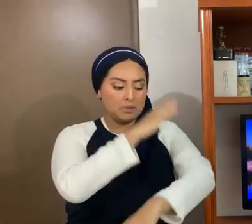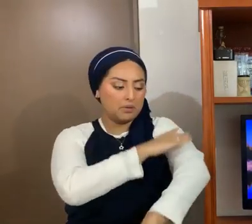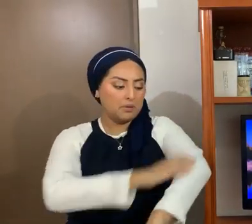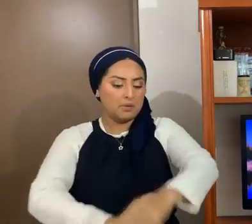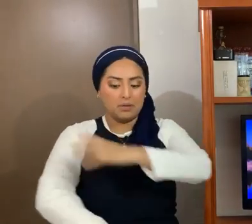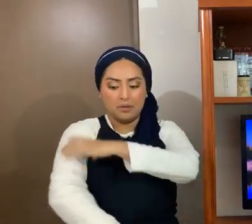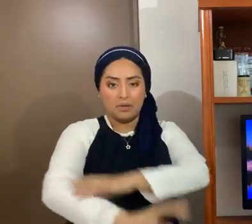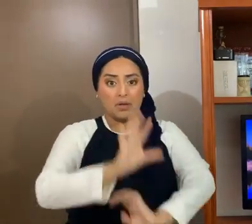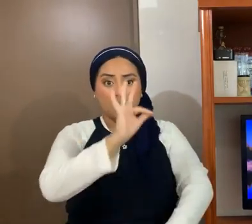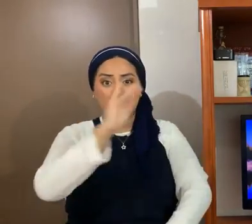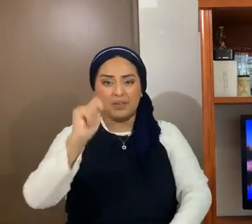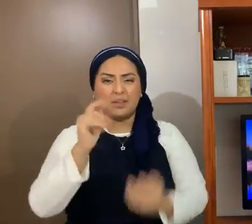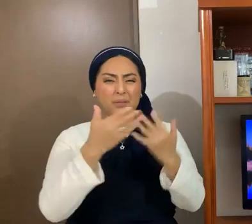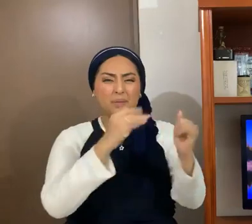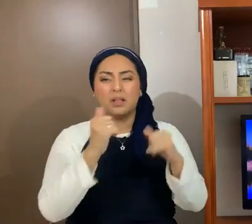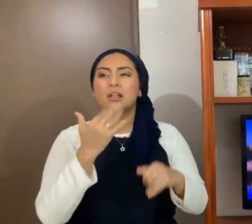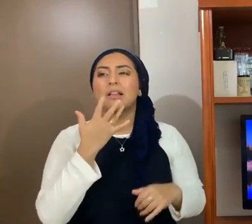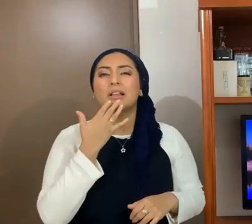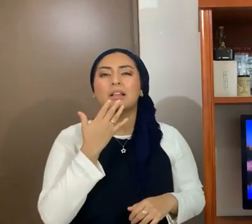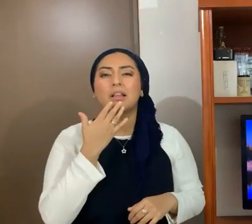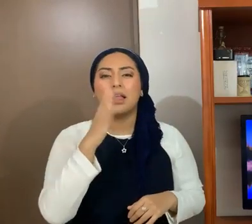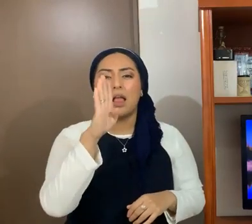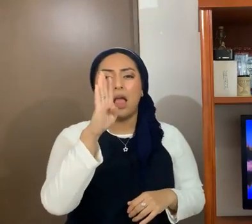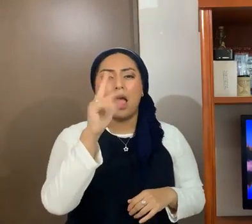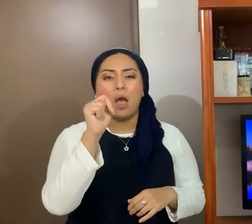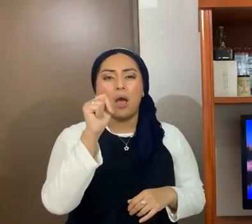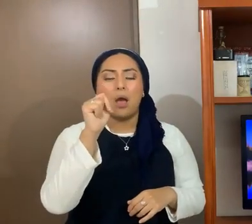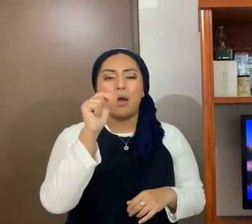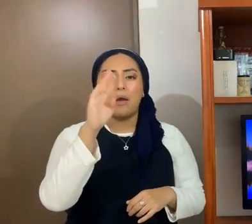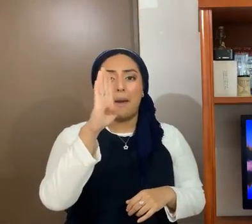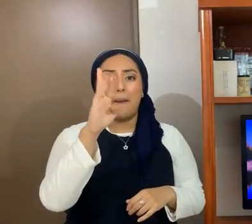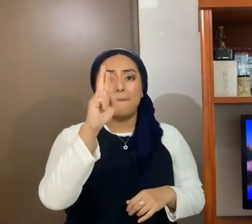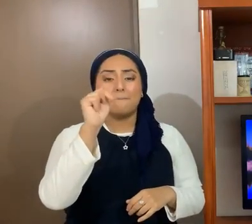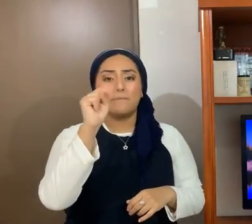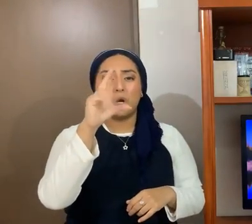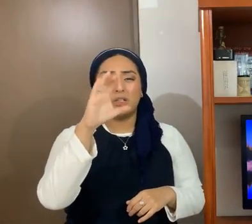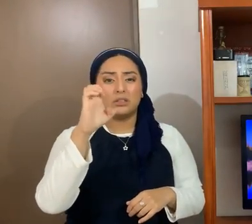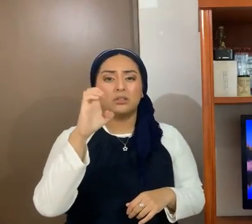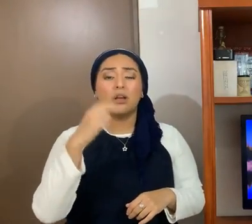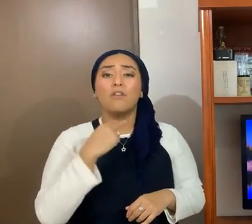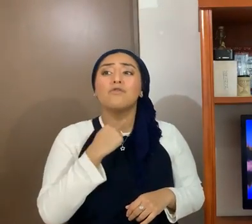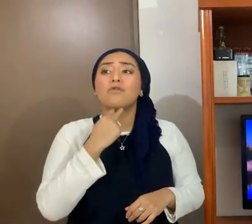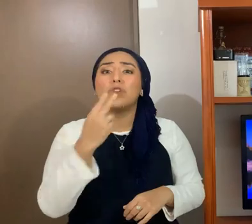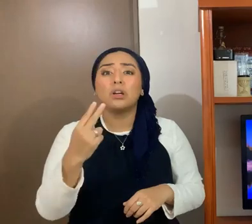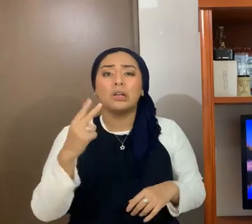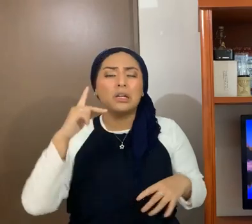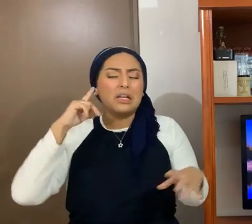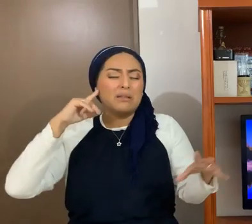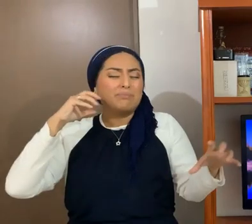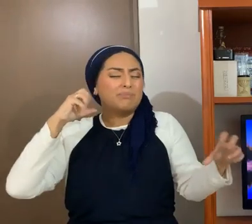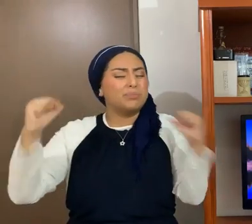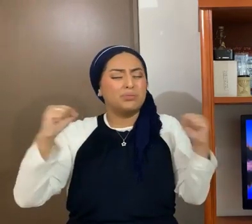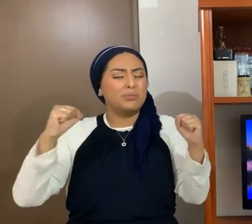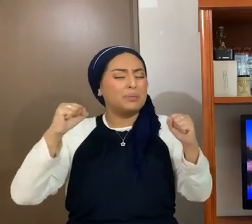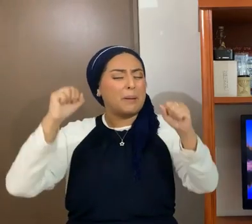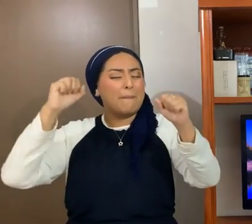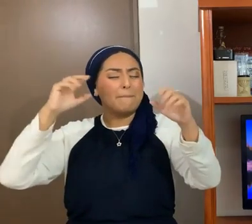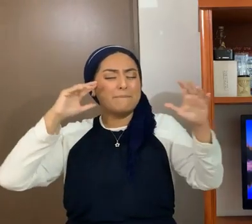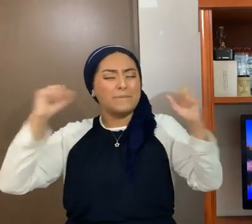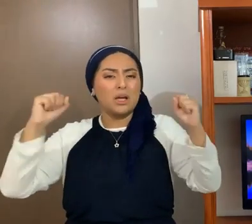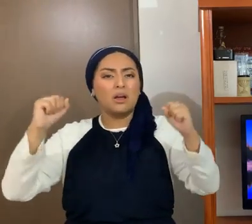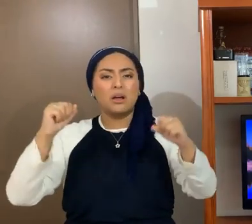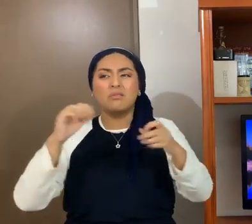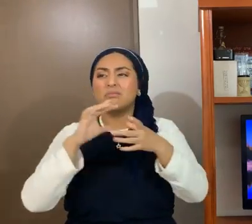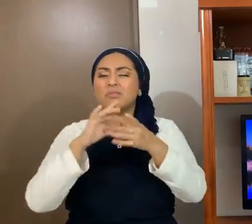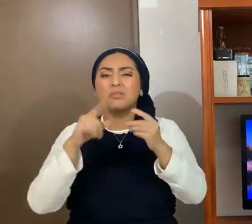sus pies como de color de bronce bruñido, y el sonido de sus palabras como el estruendo de una multitud. ¿A quién